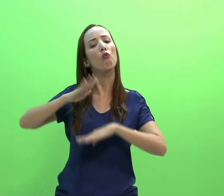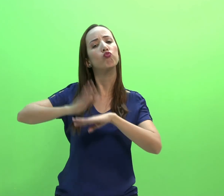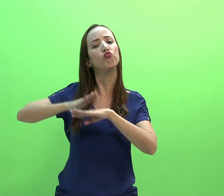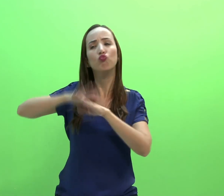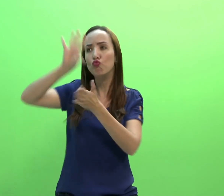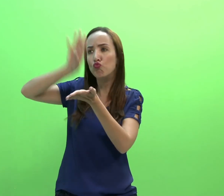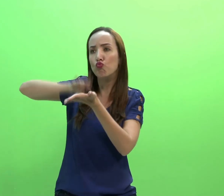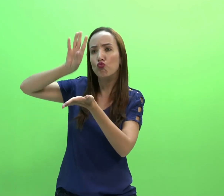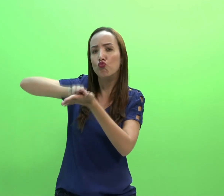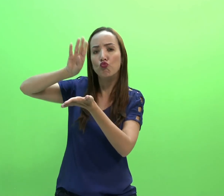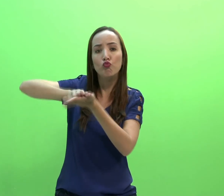Como é isso?